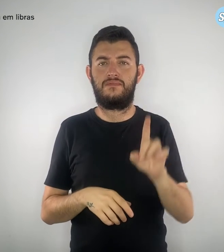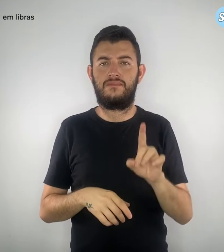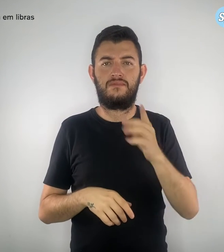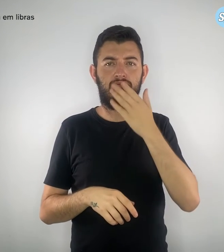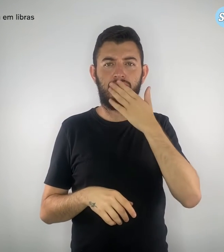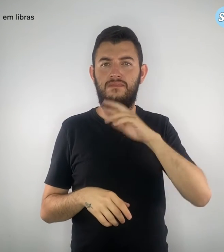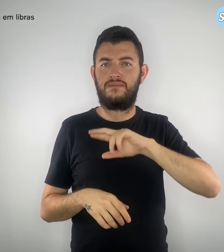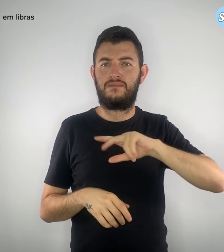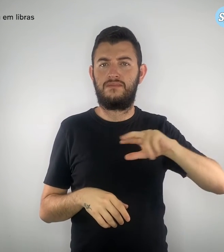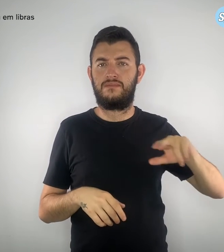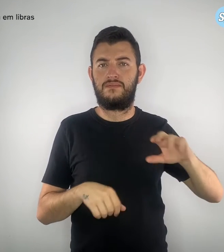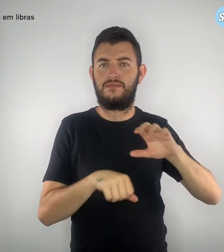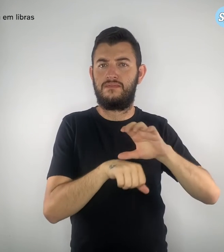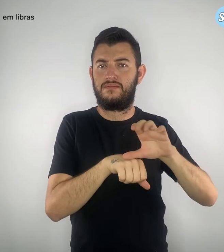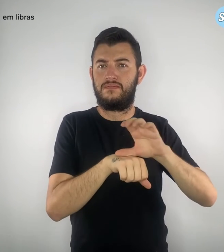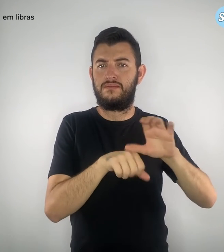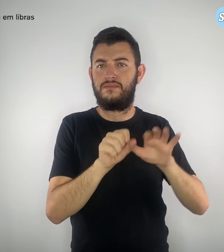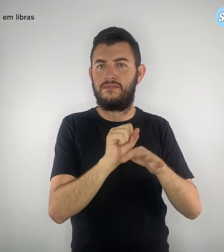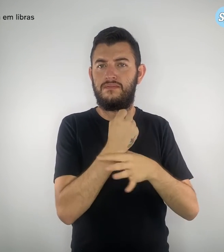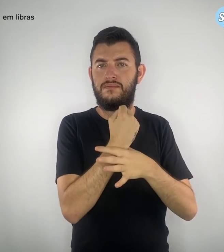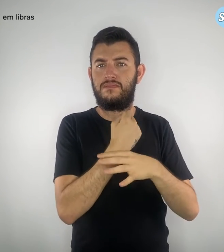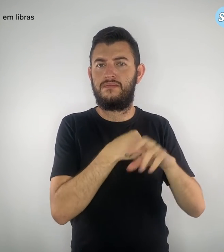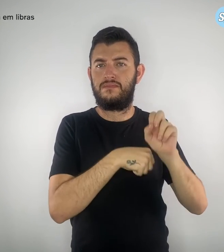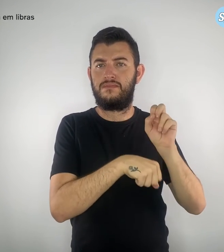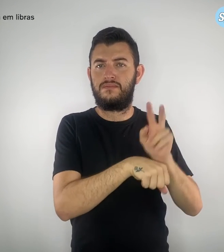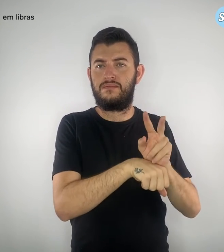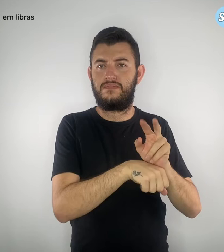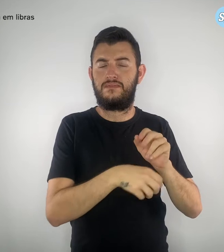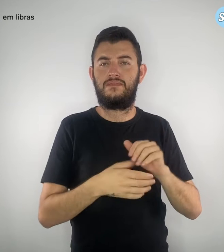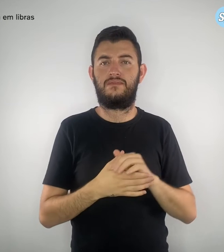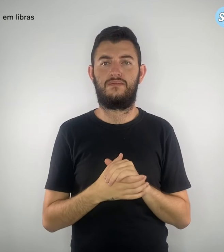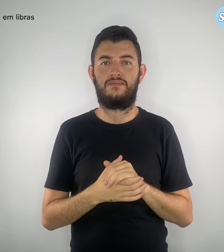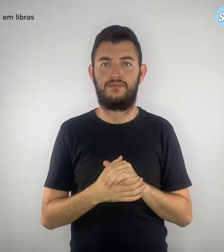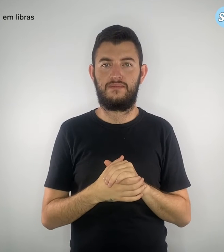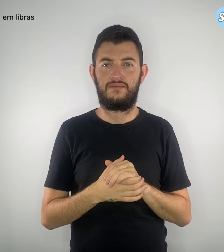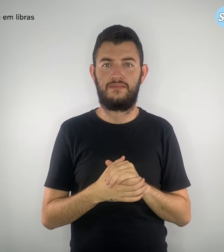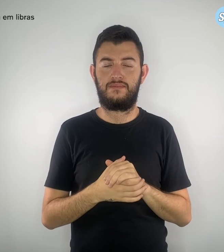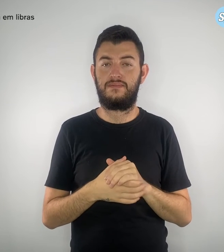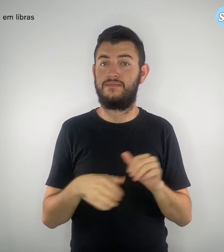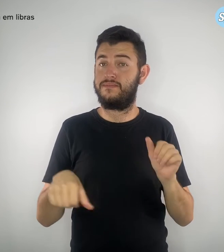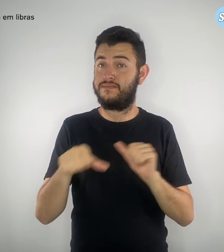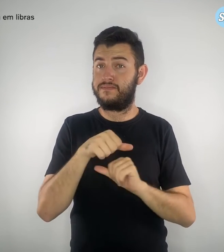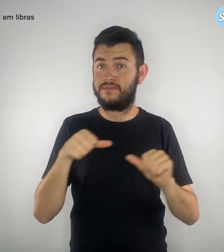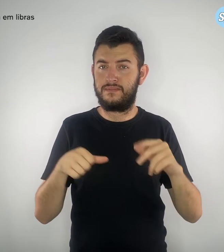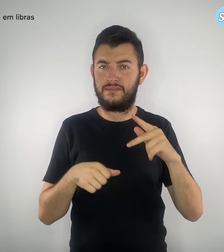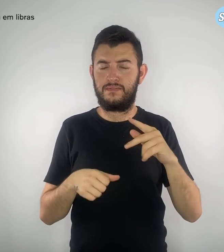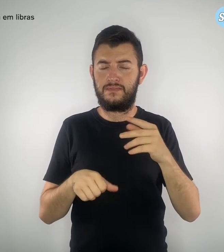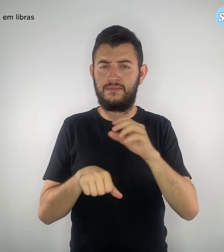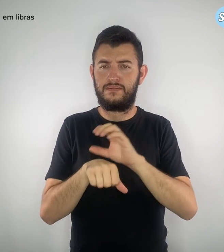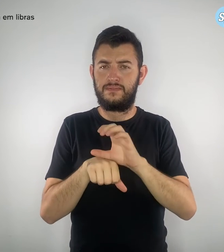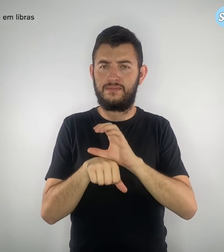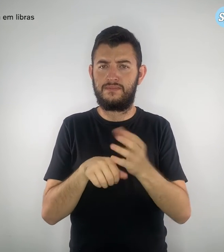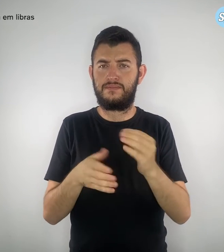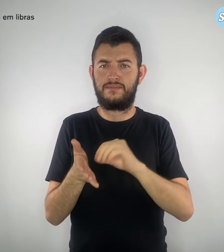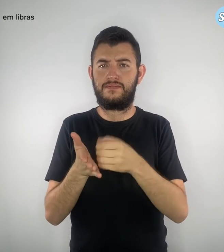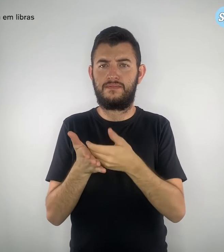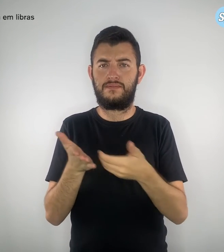na Constituição. Uma das modificações que a PEC 32 traz é no artigo